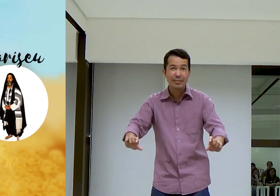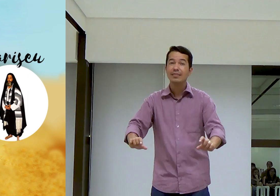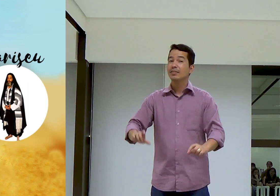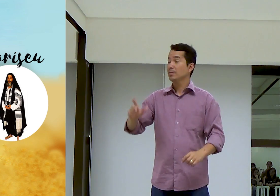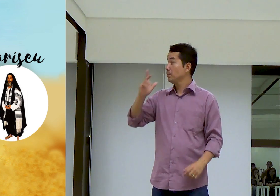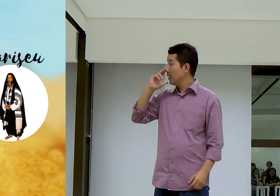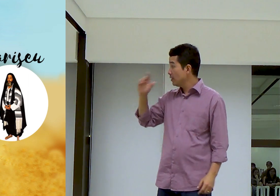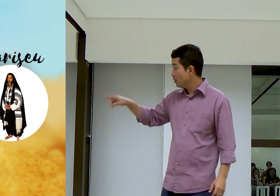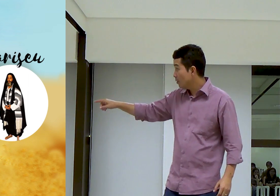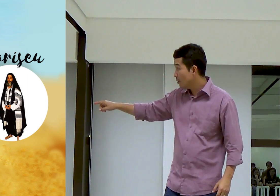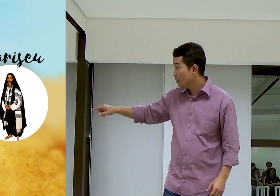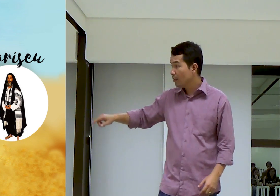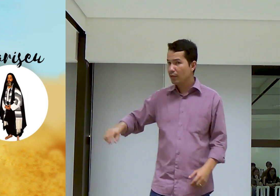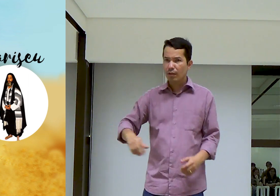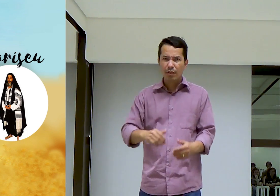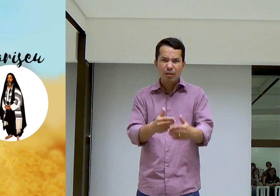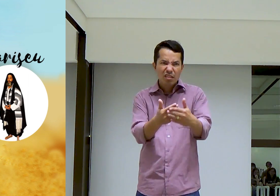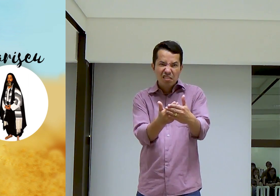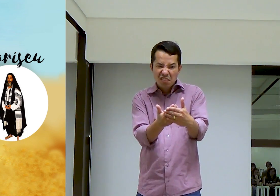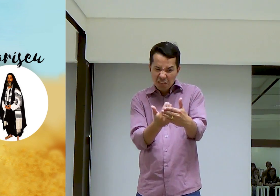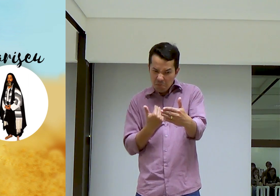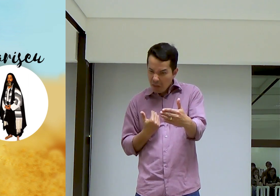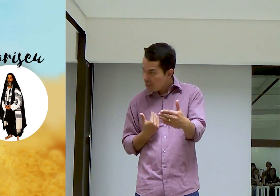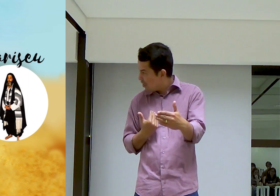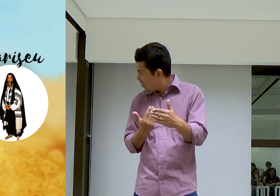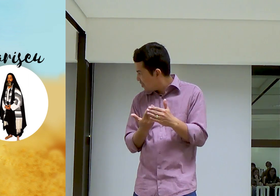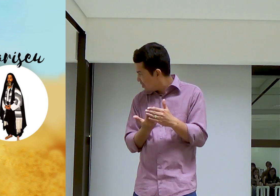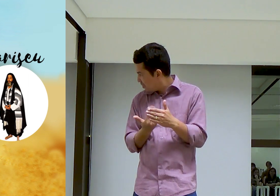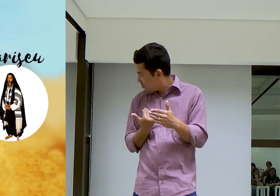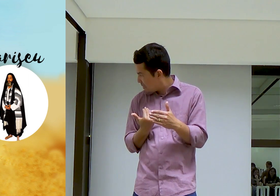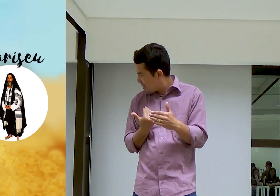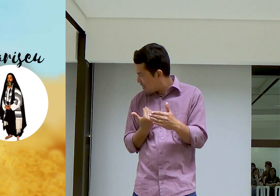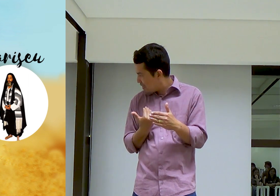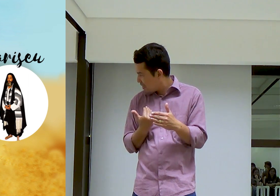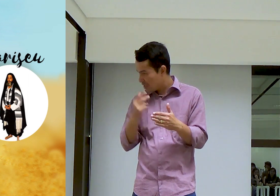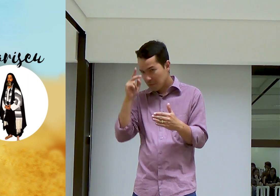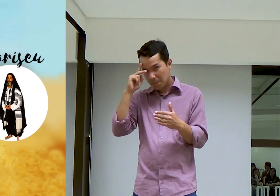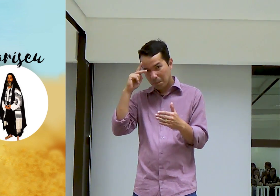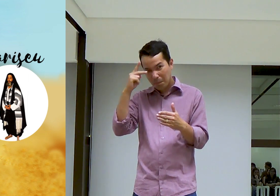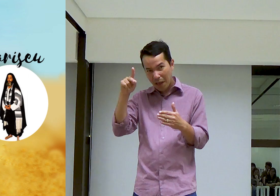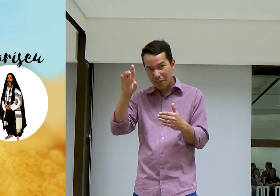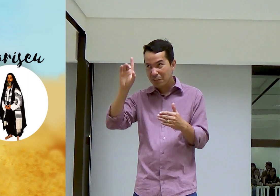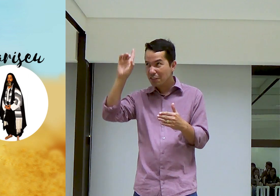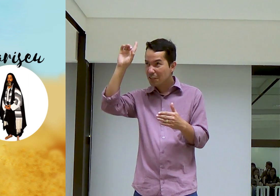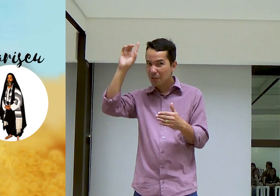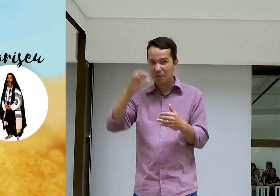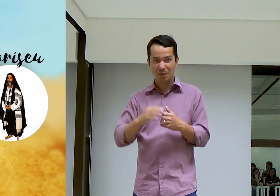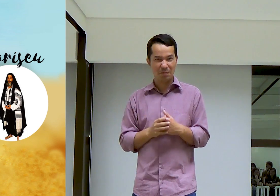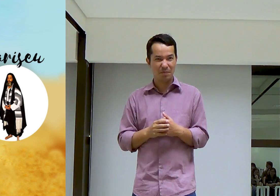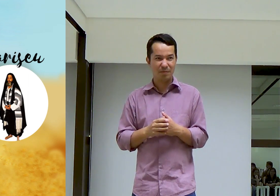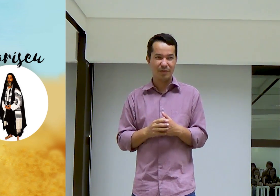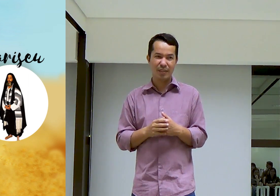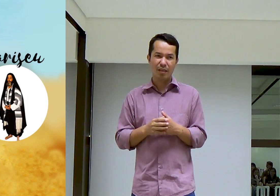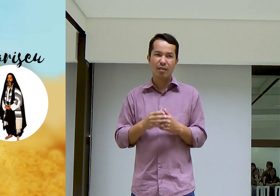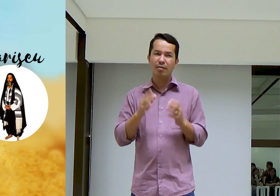Ali embaixo está escrito o quê? Ali embaixo, separado para Deus.